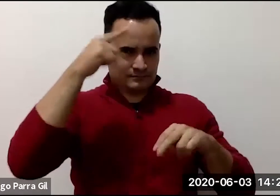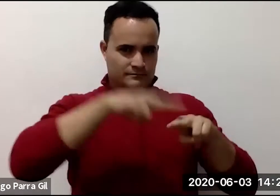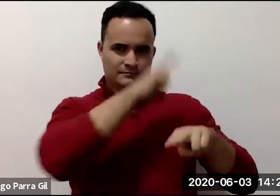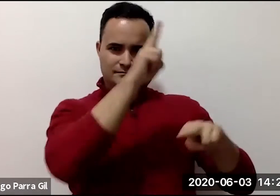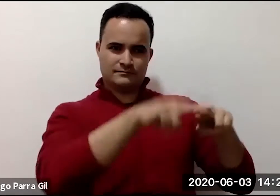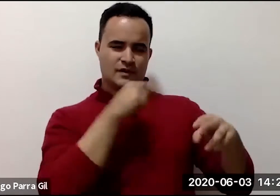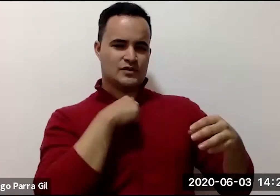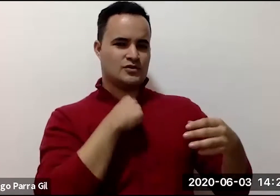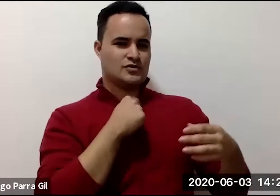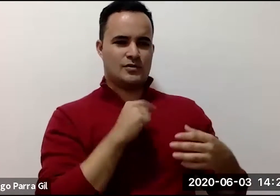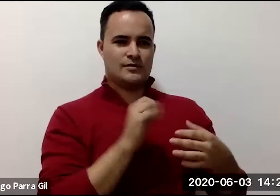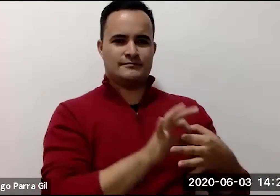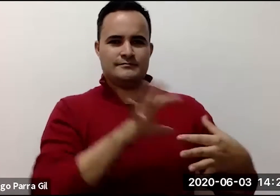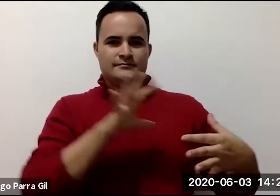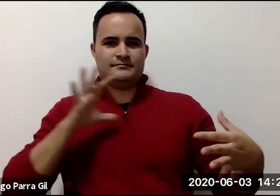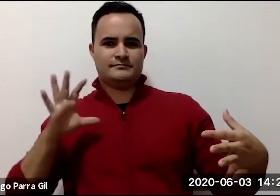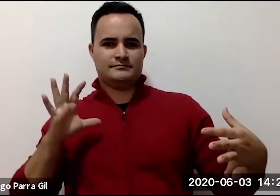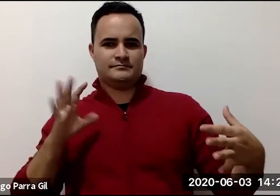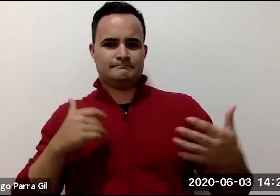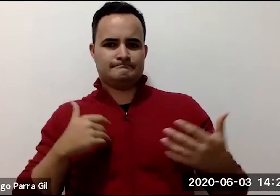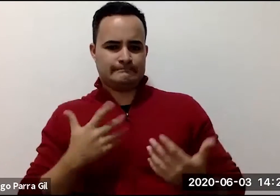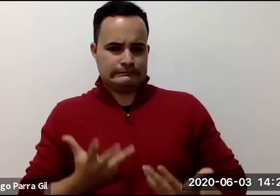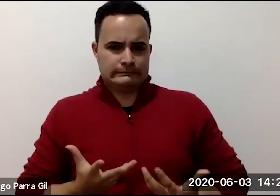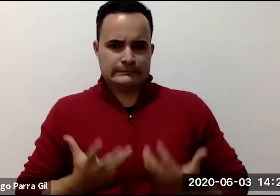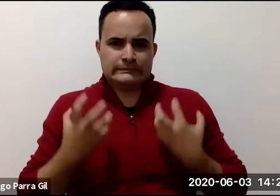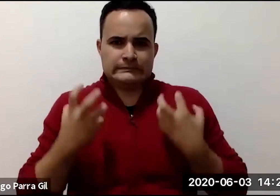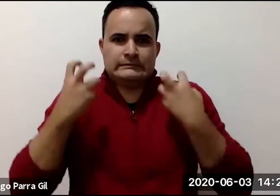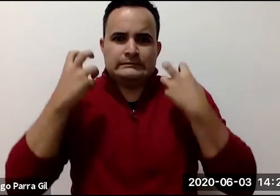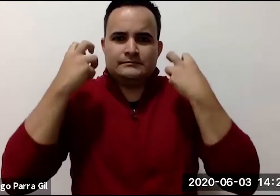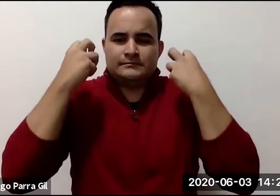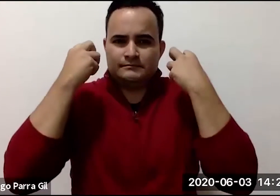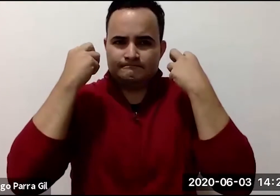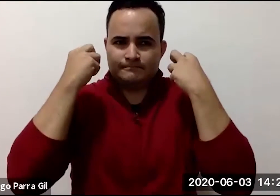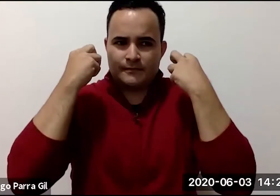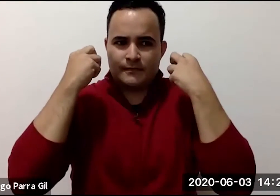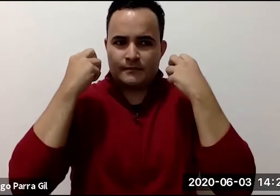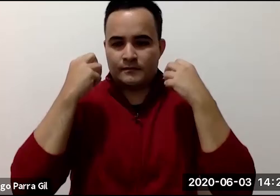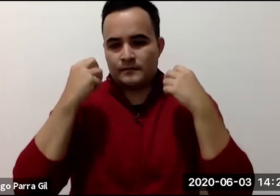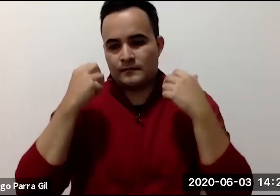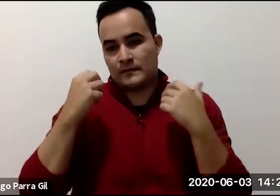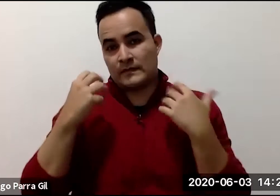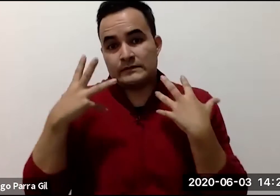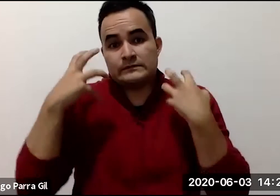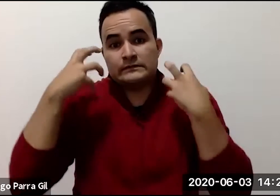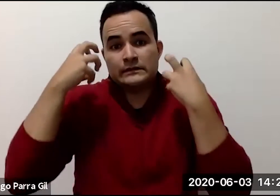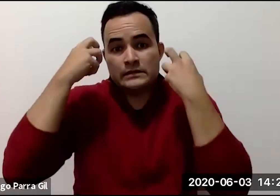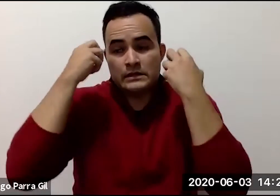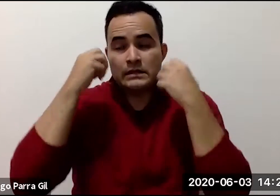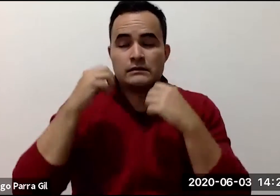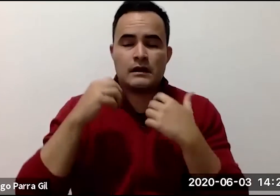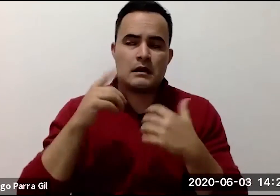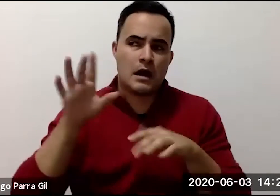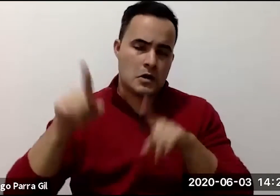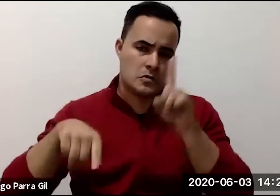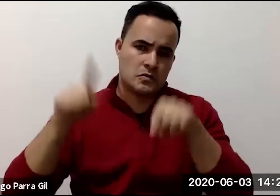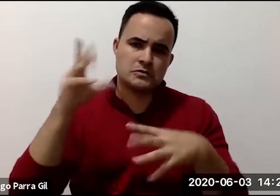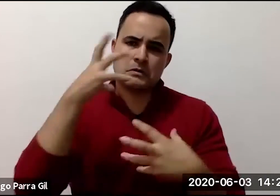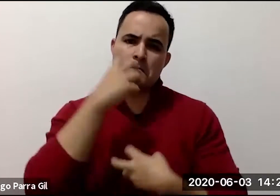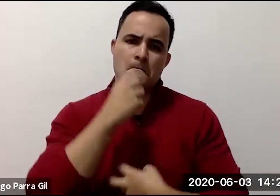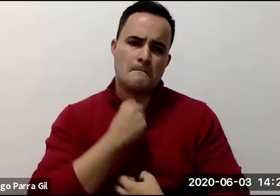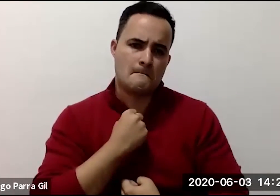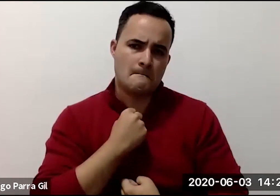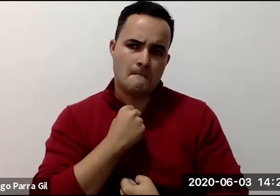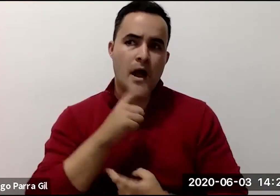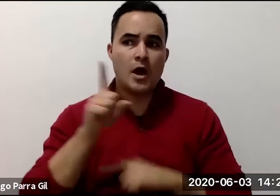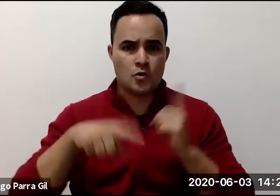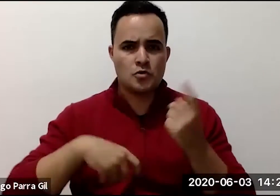Y a veces, pues sí, son tristezas, son frustraciones que muy poco son expresadas y que seguramente no solo a